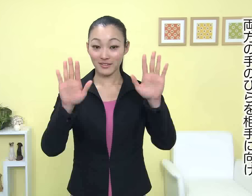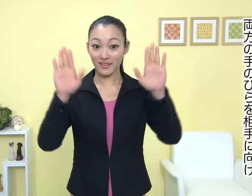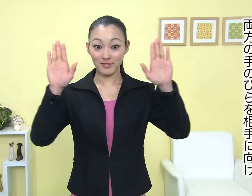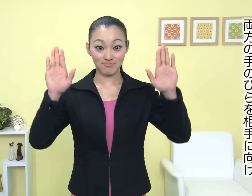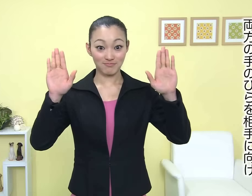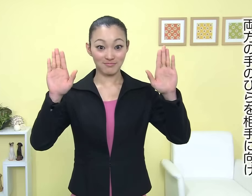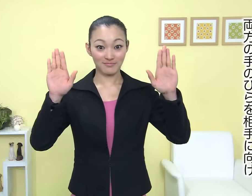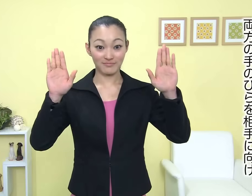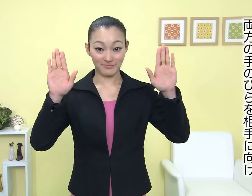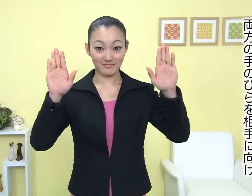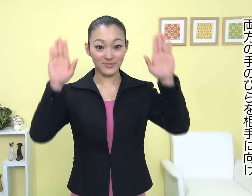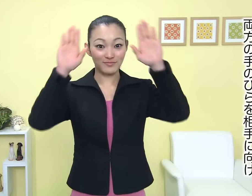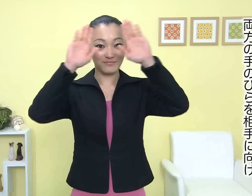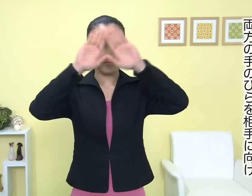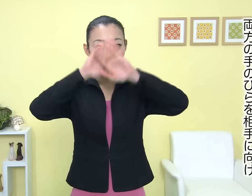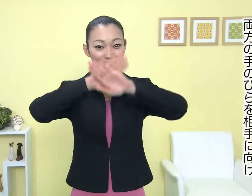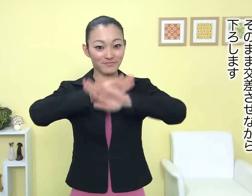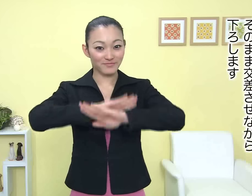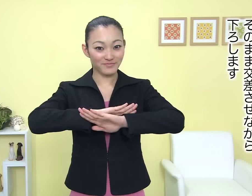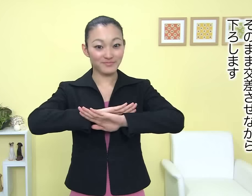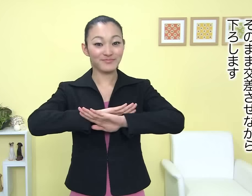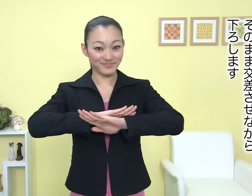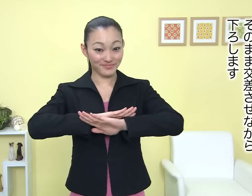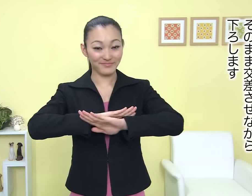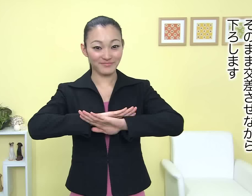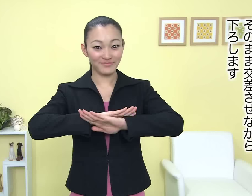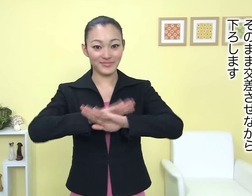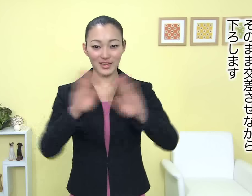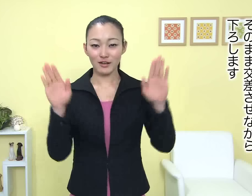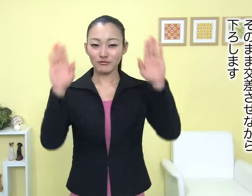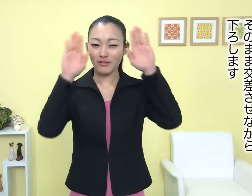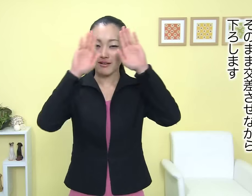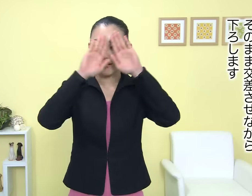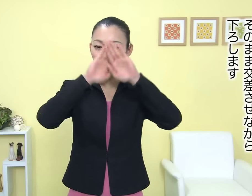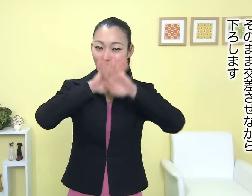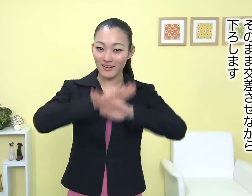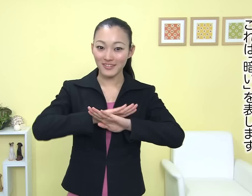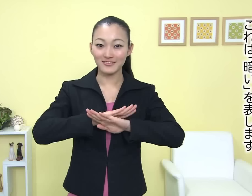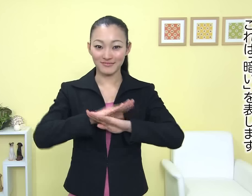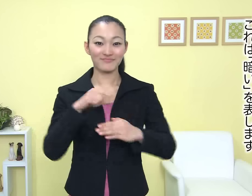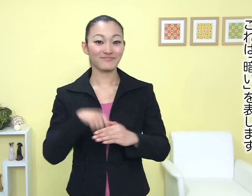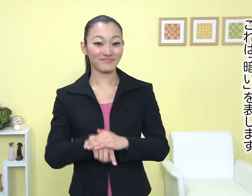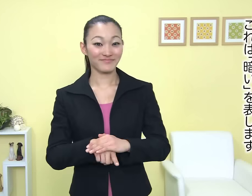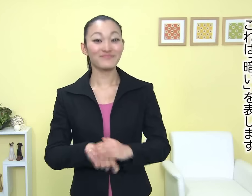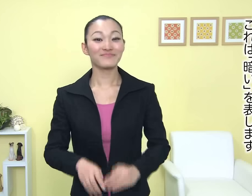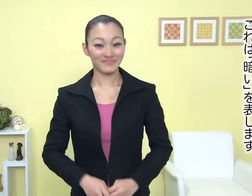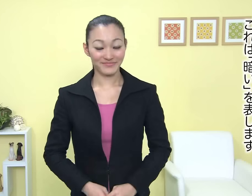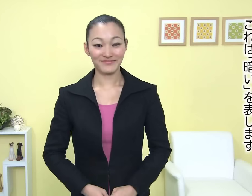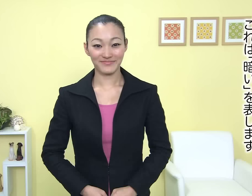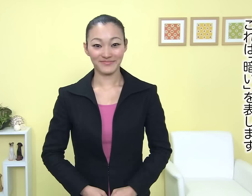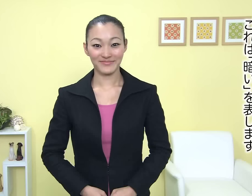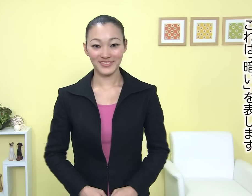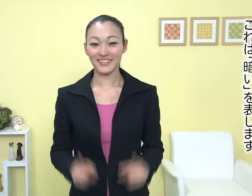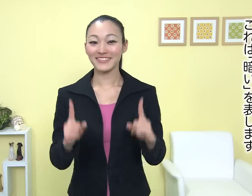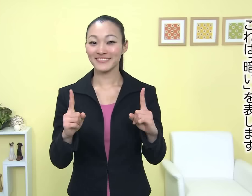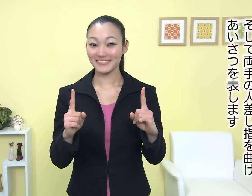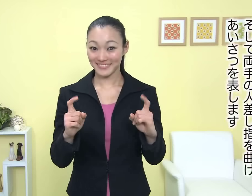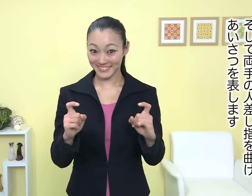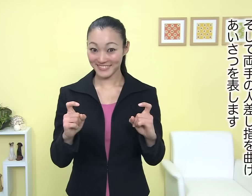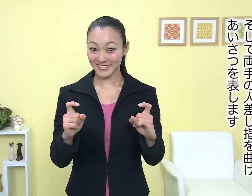両方の手のひらを相手に向け、そのまま交差させながら下ろします。これは位を表します。そして